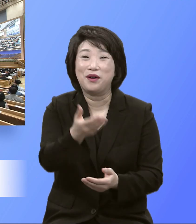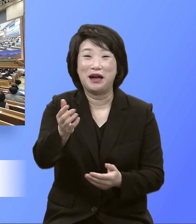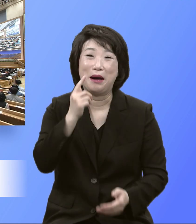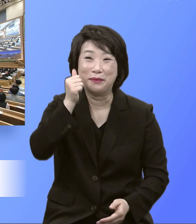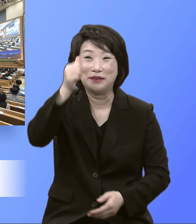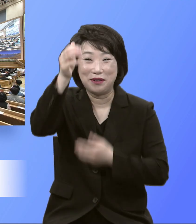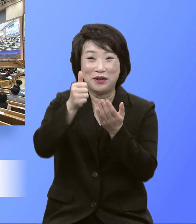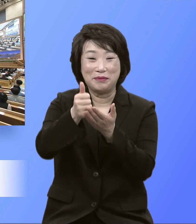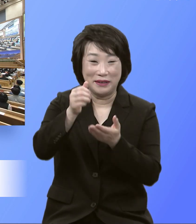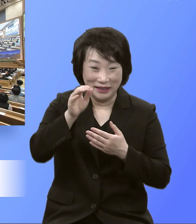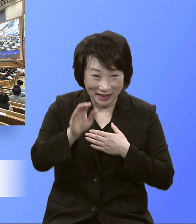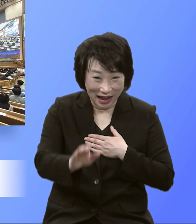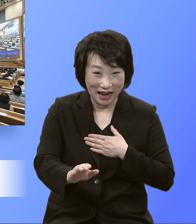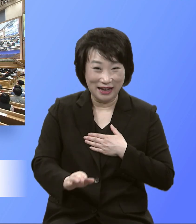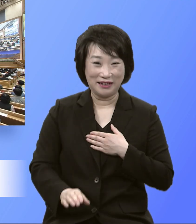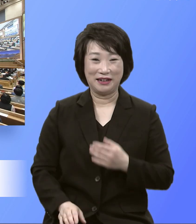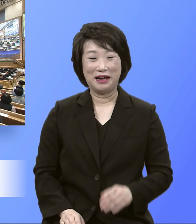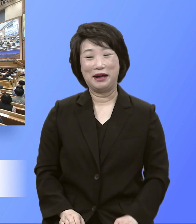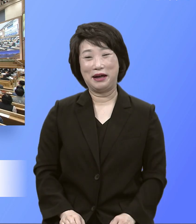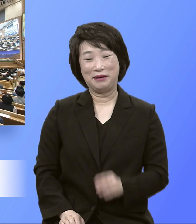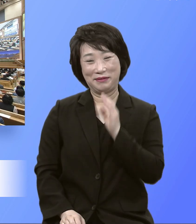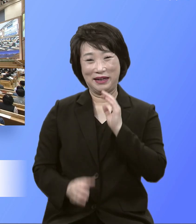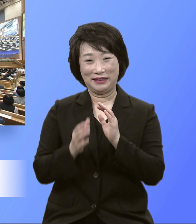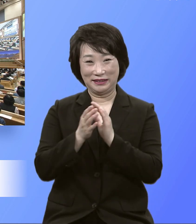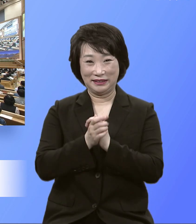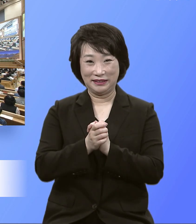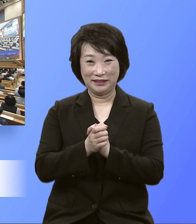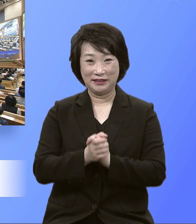아버지의 성령이시니라. 너희 아버지의 성령이시니라.